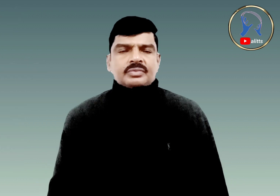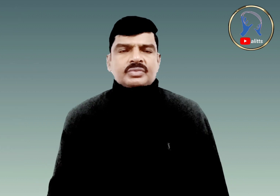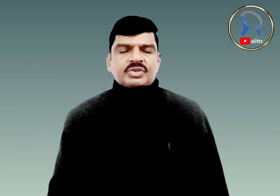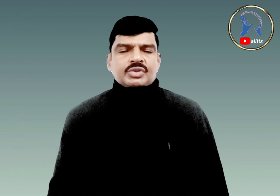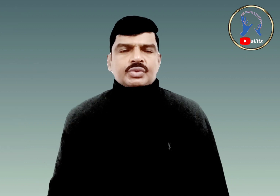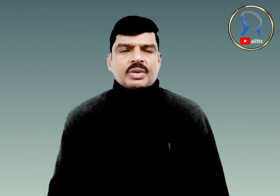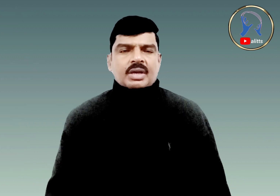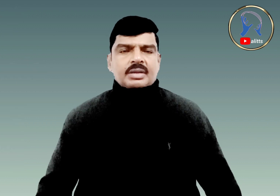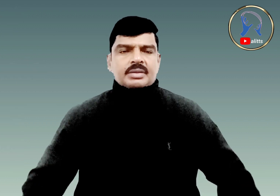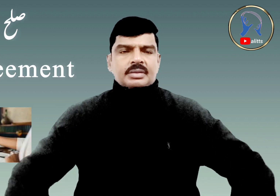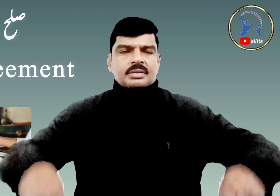सुलह,